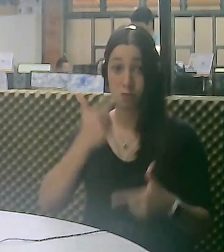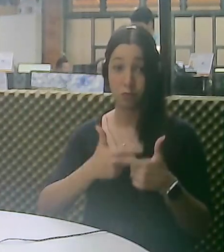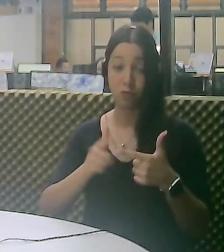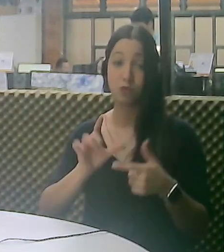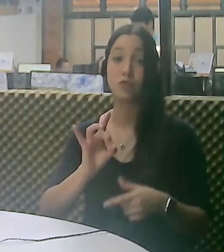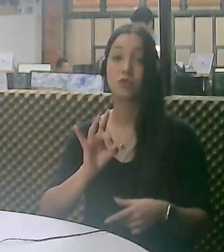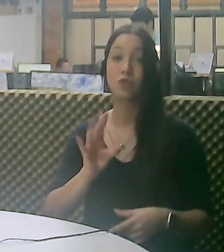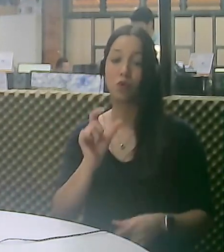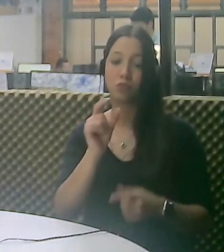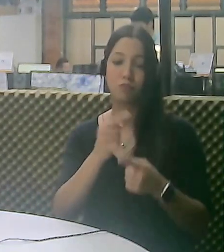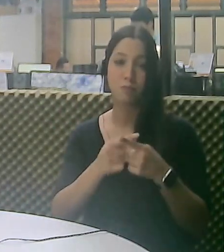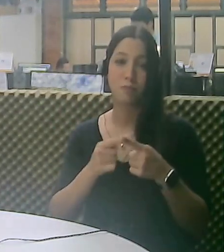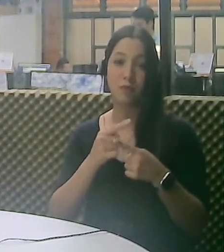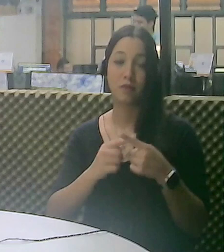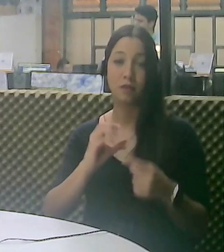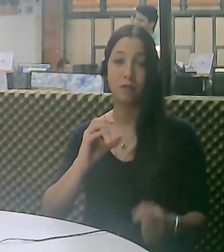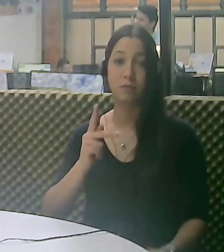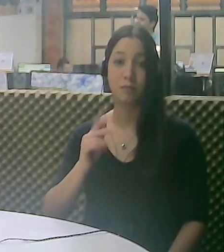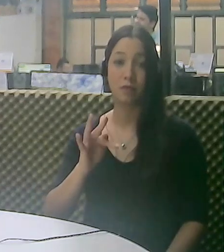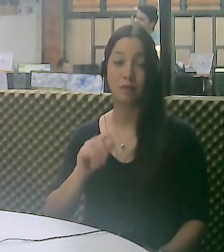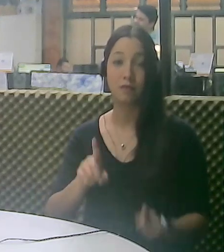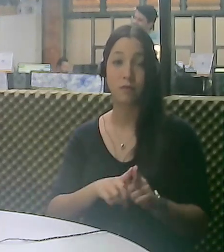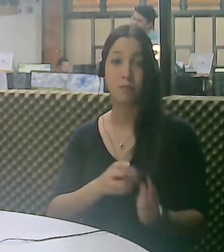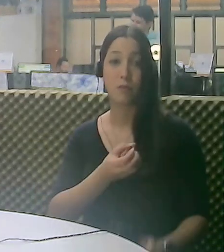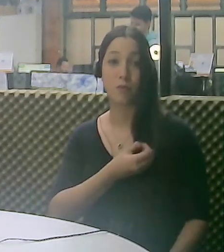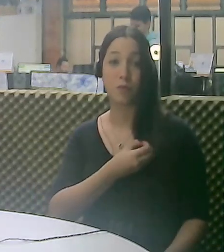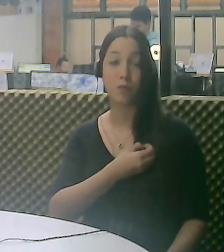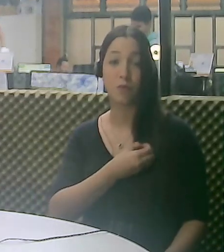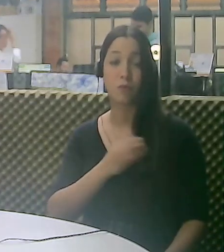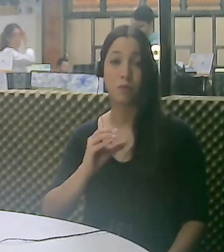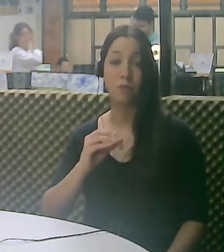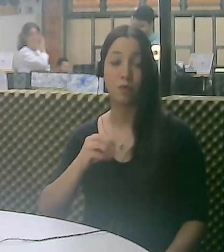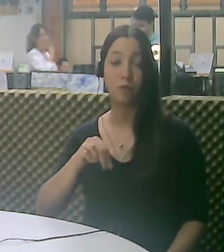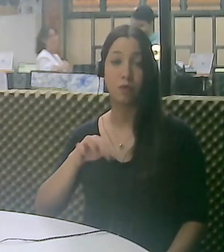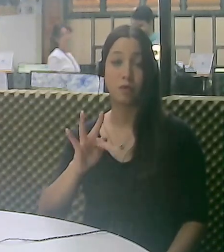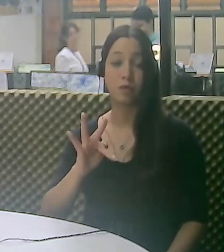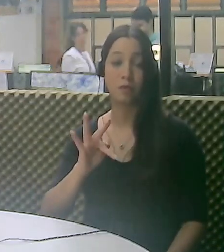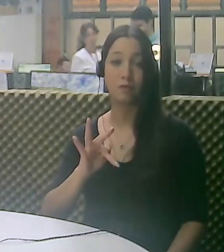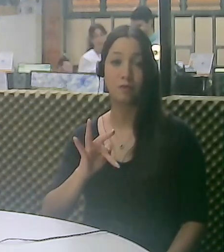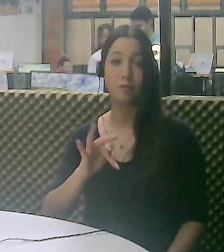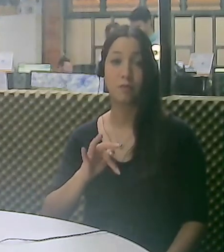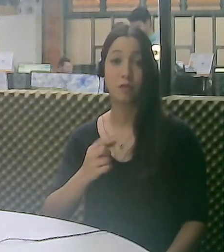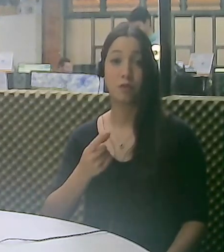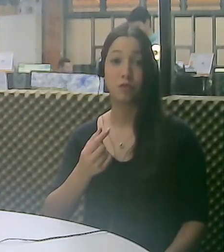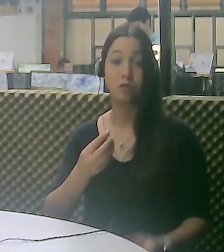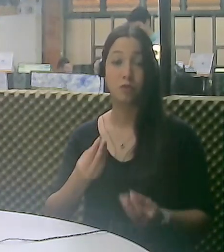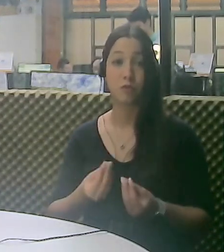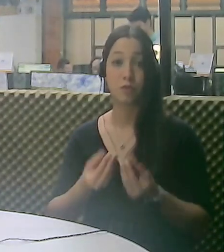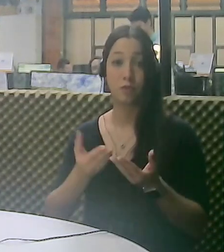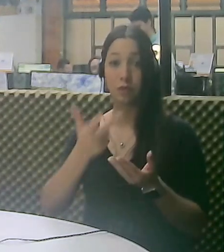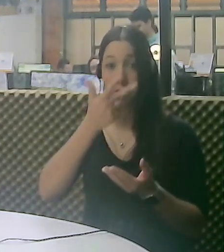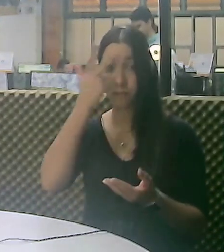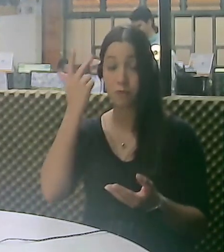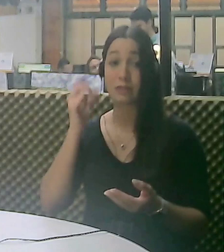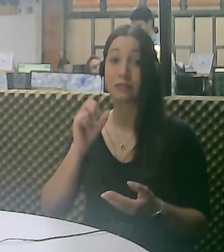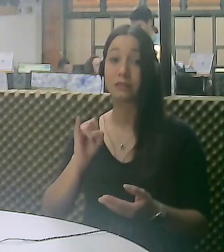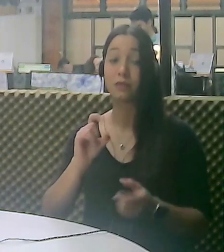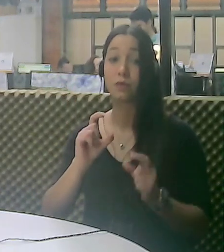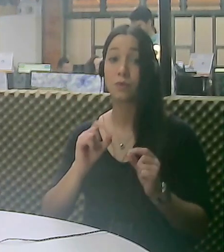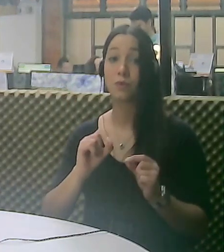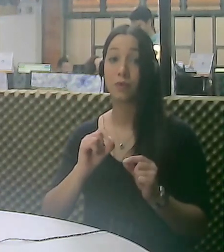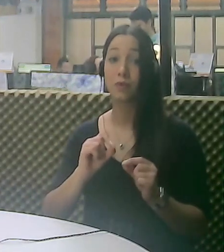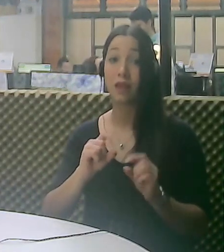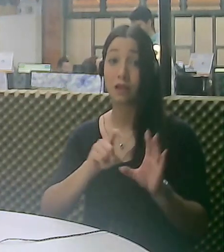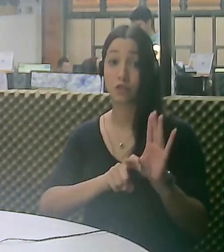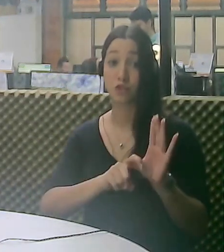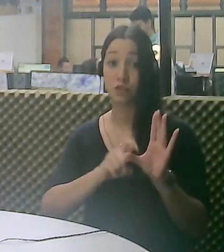sim parte do CPF e o número do bilhete premiado. O crédito é repassado ao ganhador desde que ele esteja